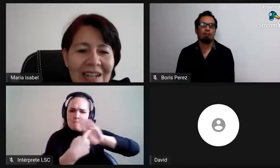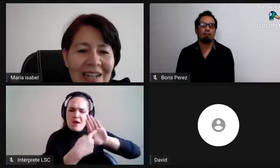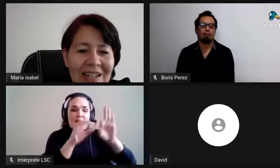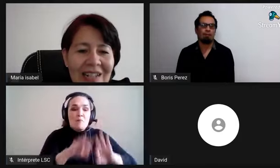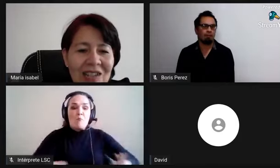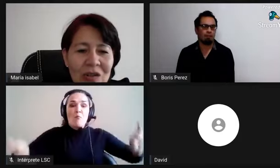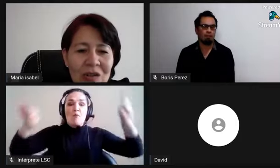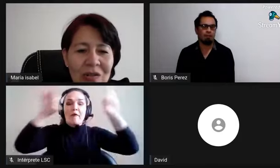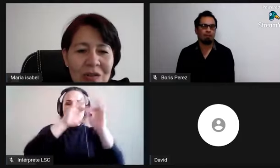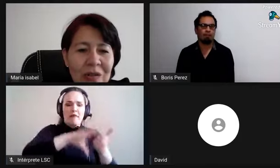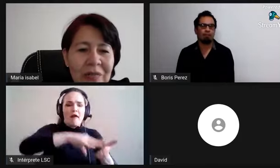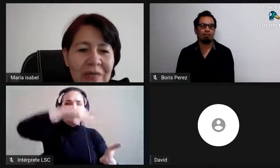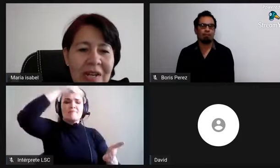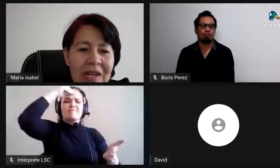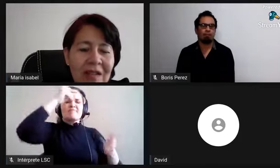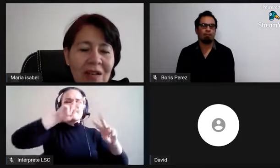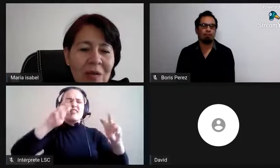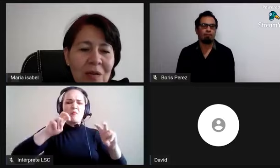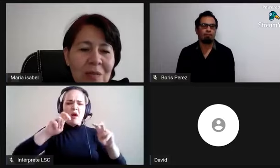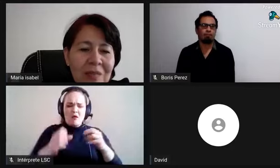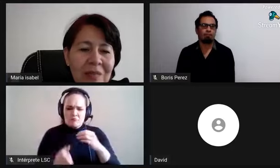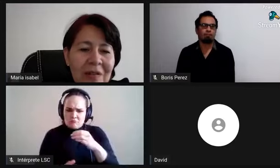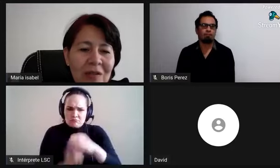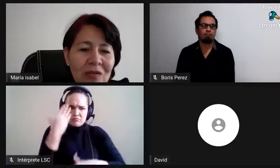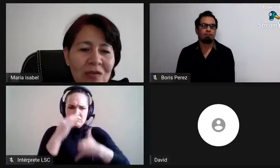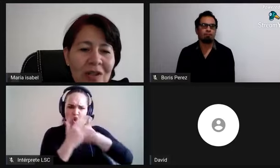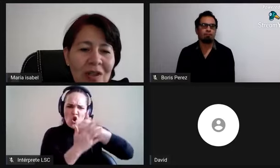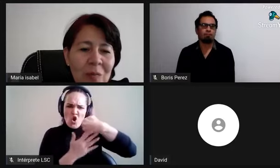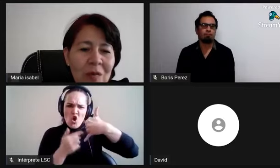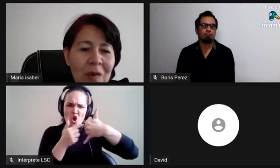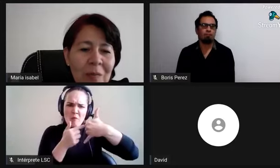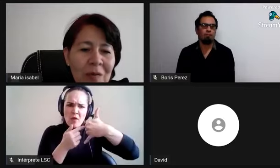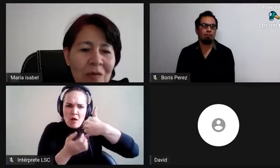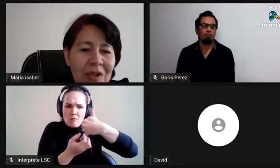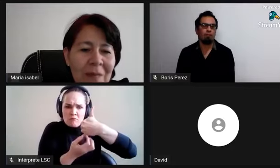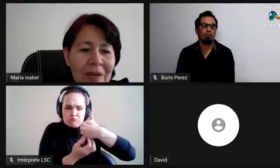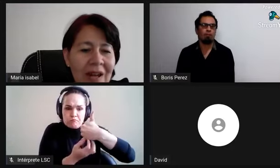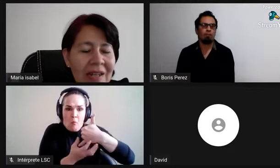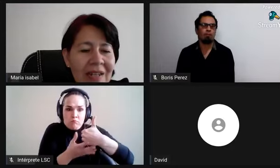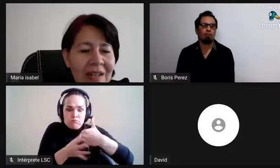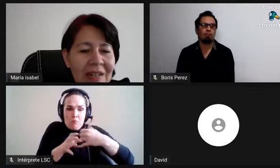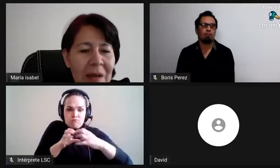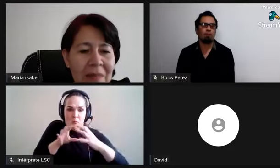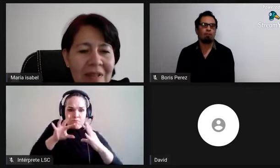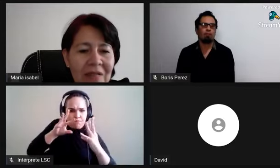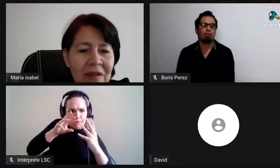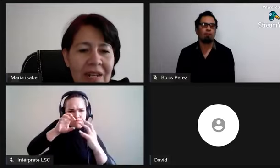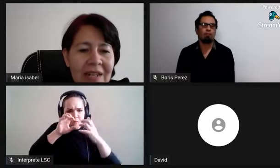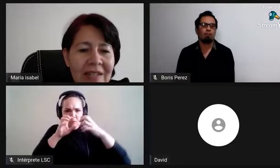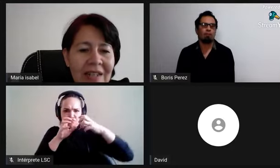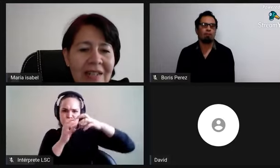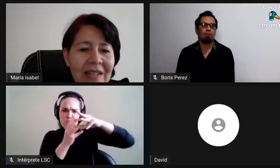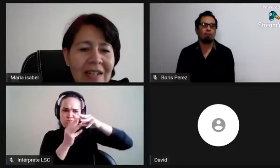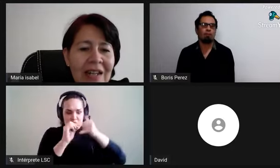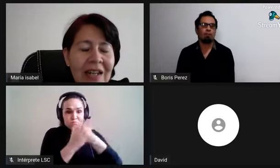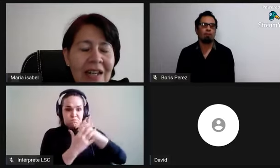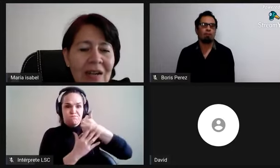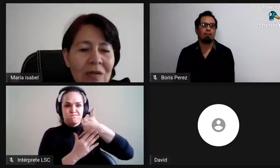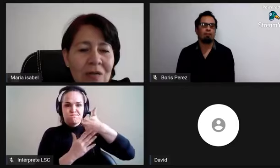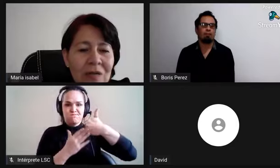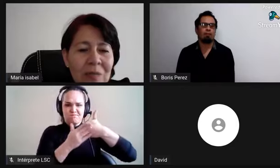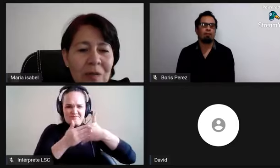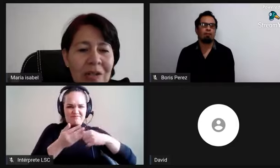de la nación, ¿no? Fíjense cómo se va construyendo poco a poco, siempre hay también diferencias